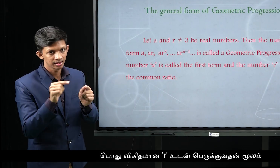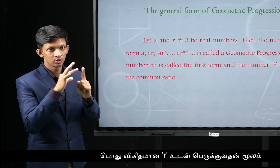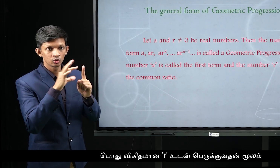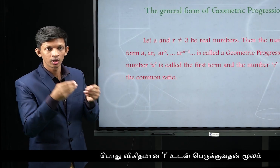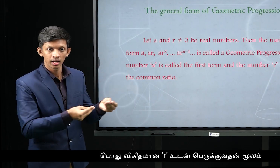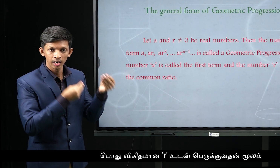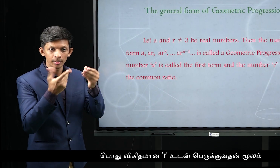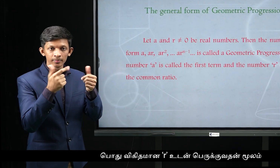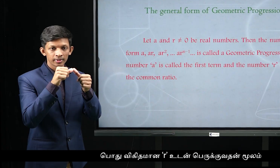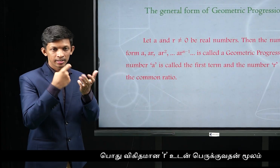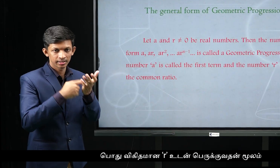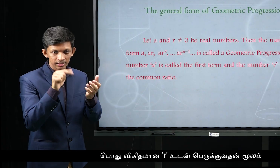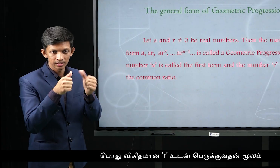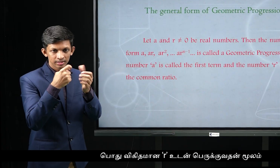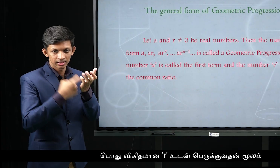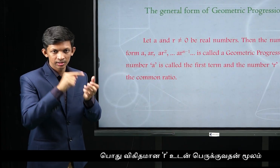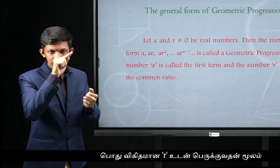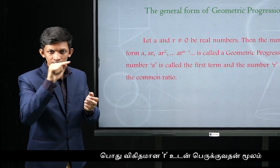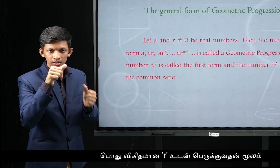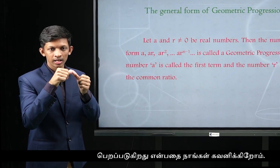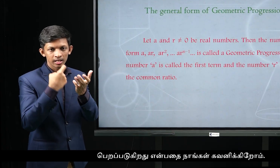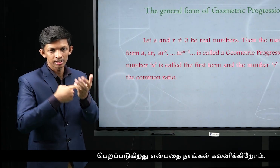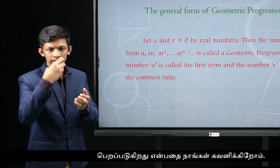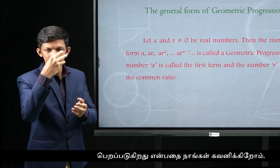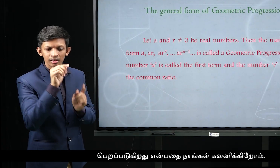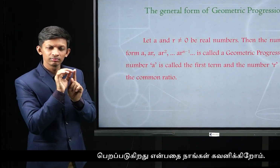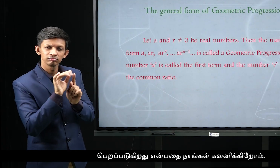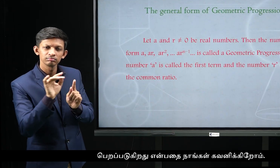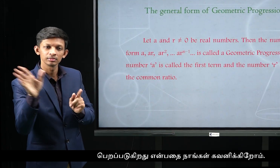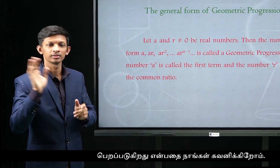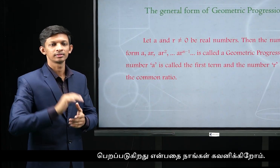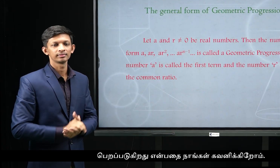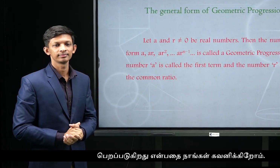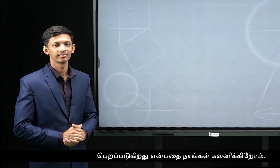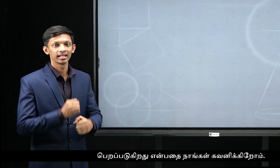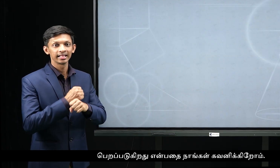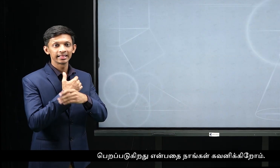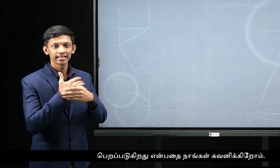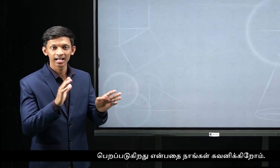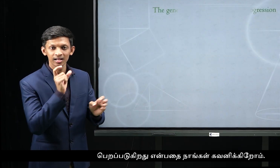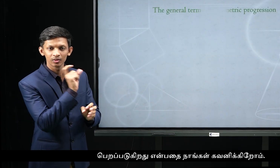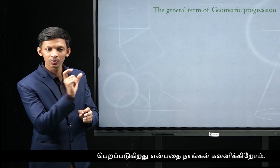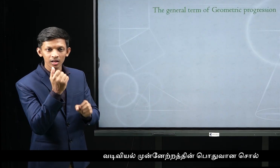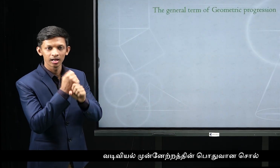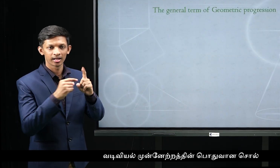விகிதமான R உடன் பெறுவதன் மூலம் பெறப்படுகிறது என்பதை நாங்கள் கவனிக்கிறோம்.